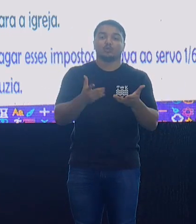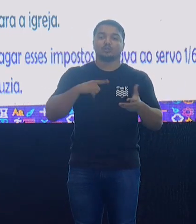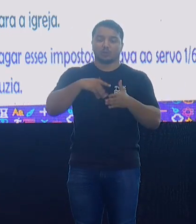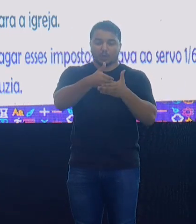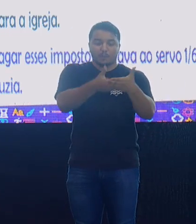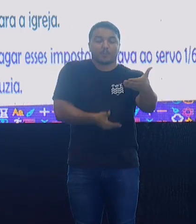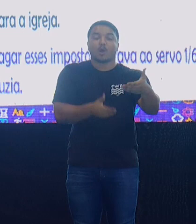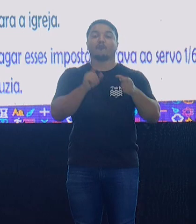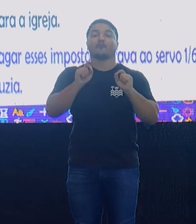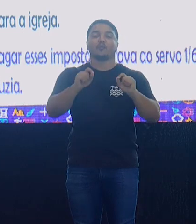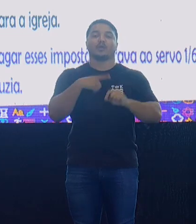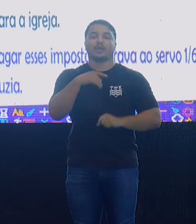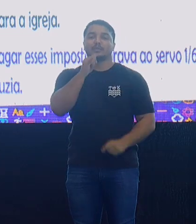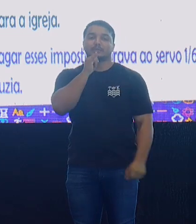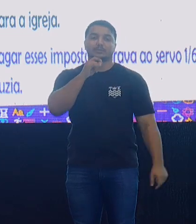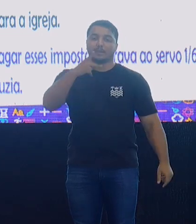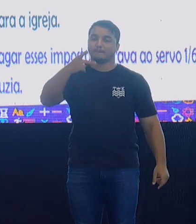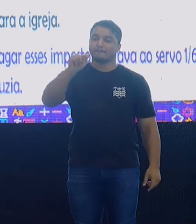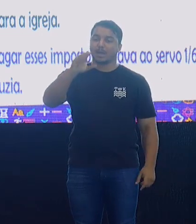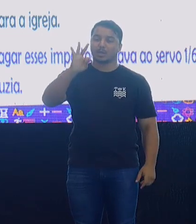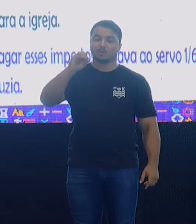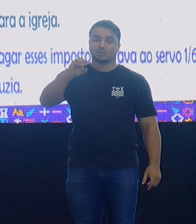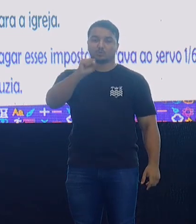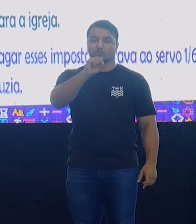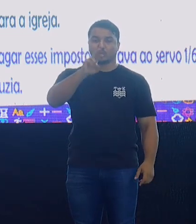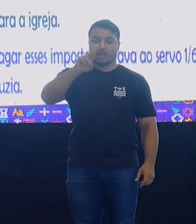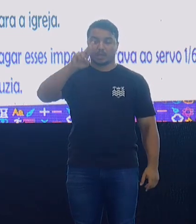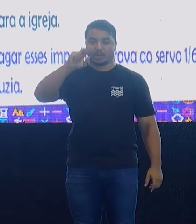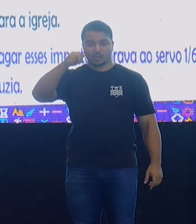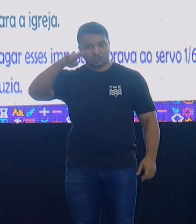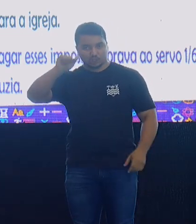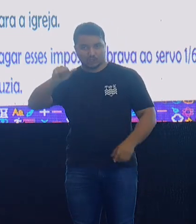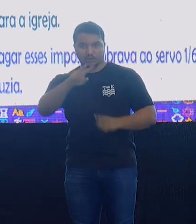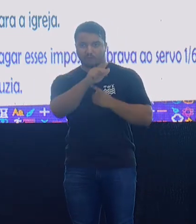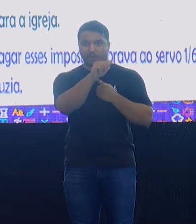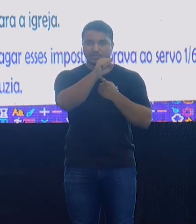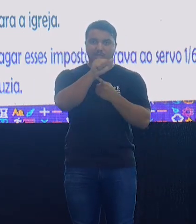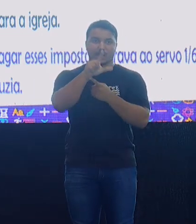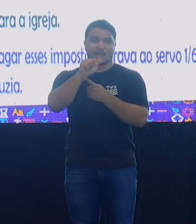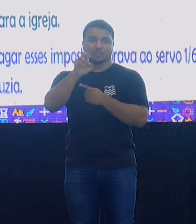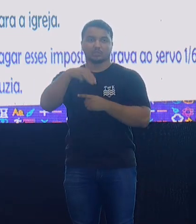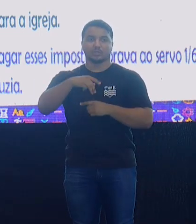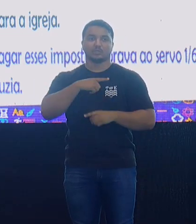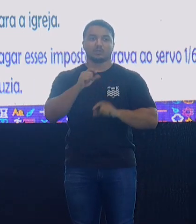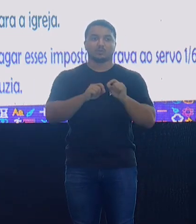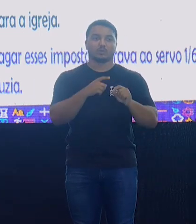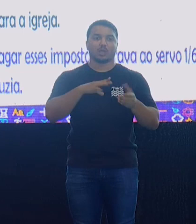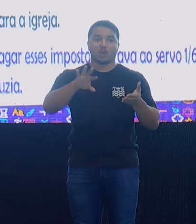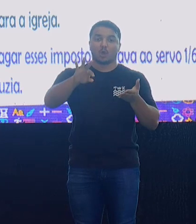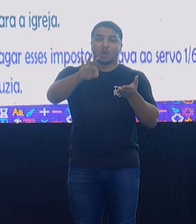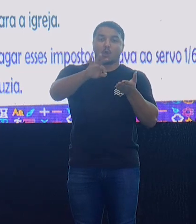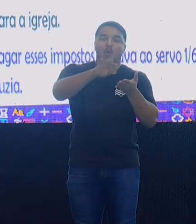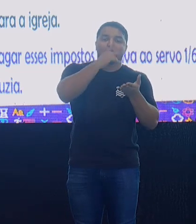de vestibulares? Em vez de pacto de suzerania e vassalagem, os caras estão colocando aí